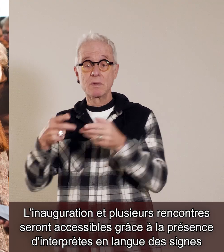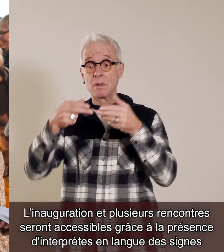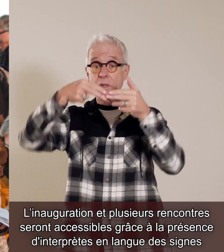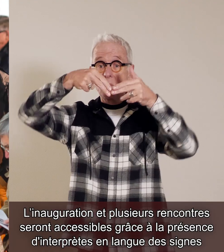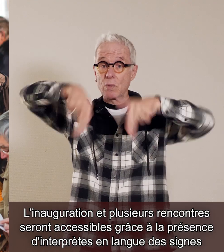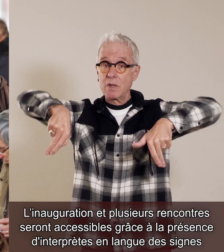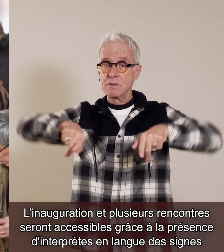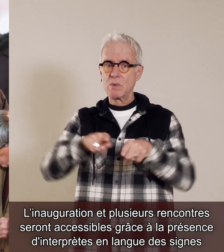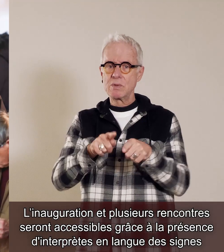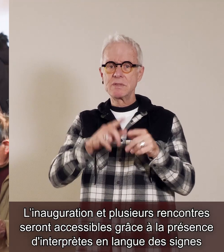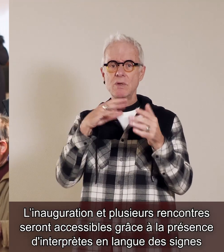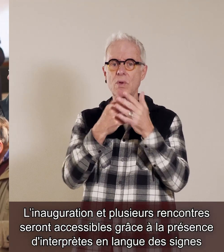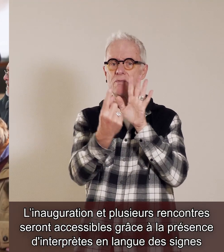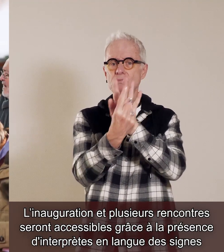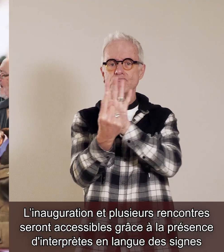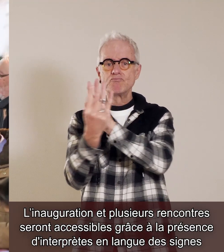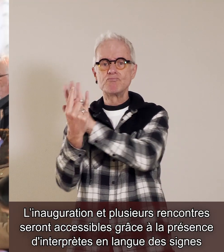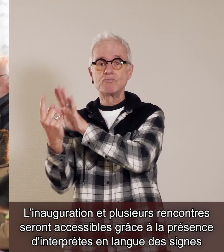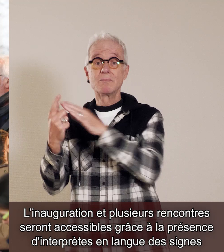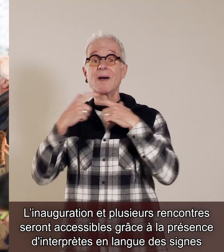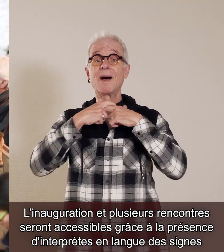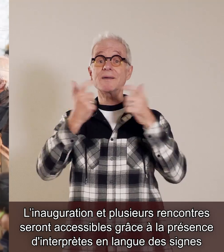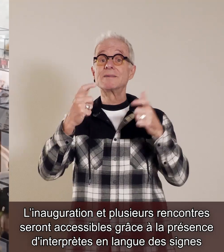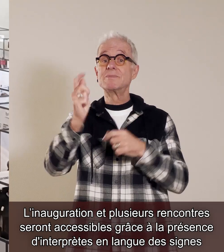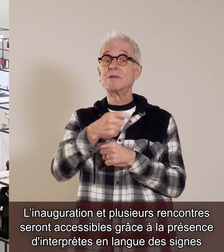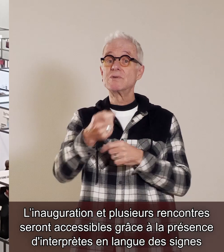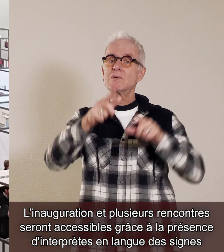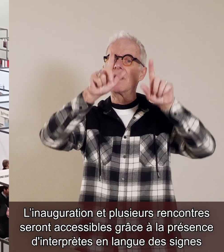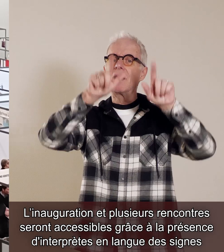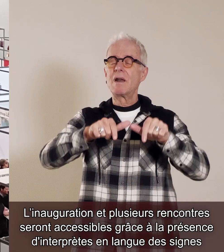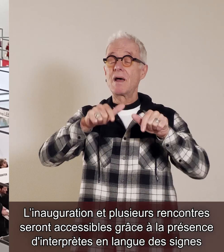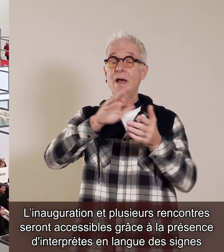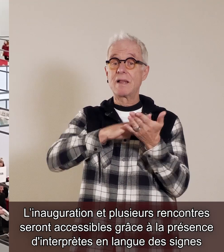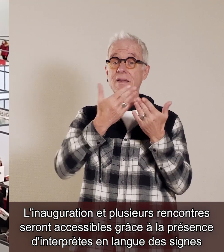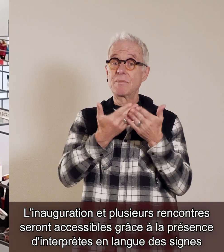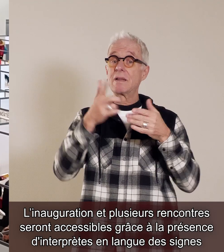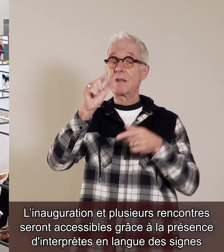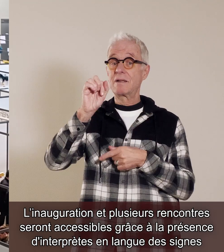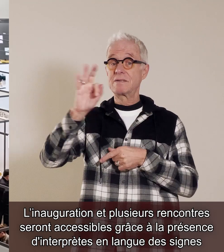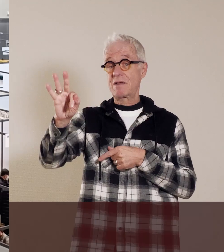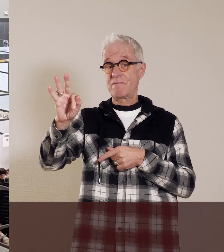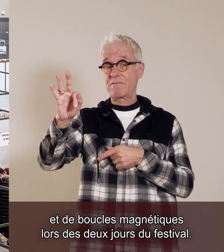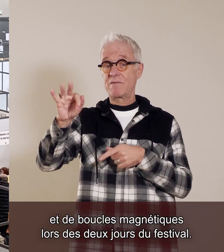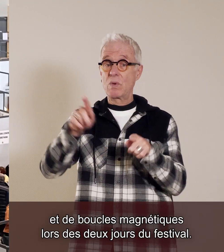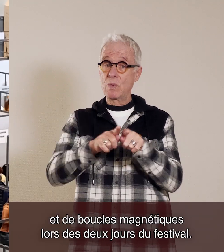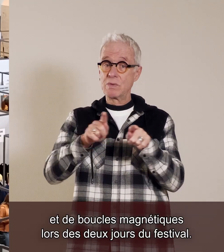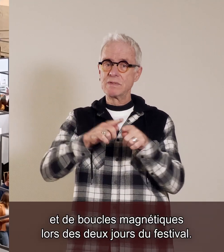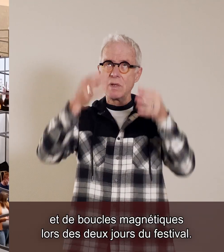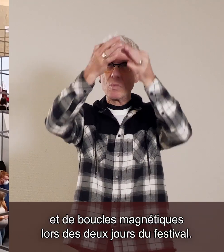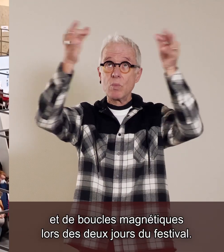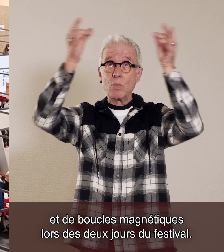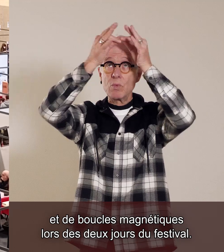L'inauguration et plusieurs rencontres seront accessibles grâce à la présence d'interprètes en langue des signes et de